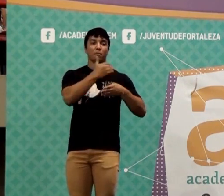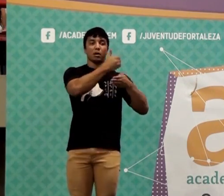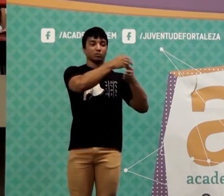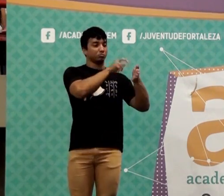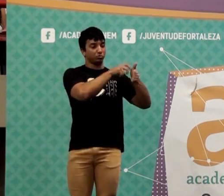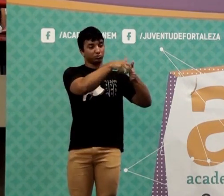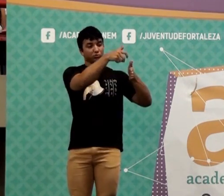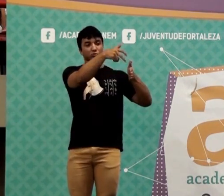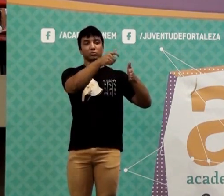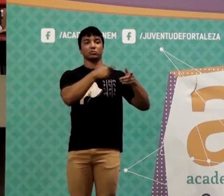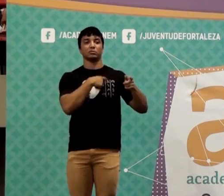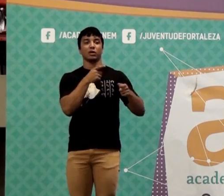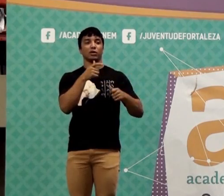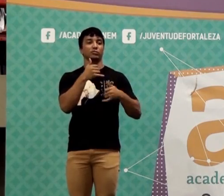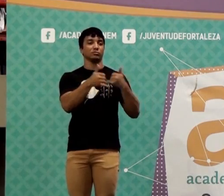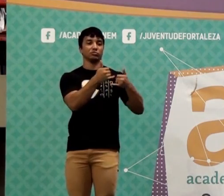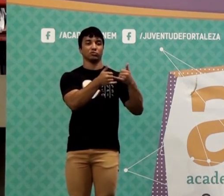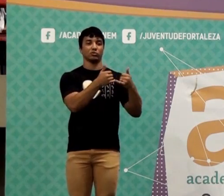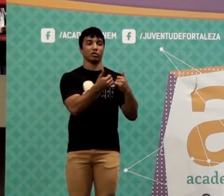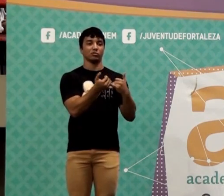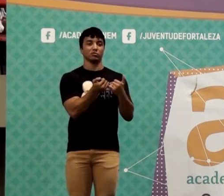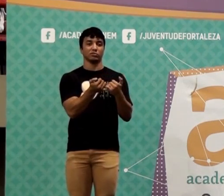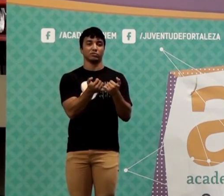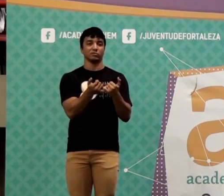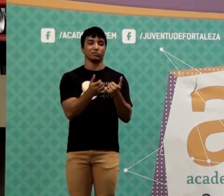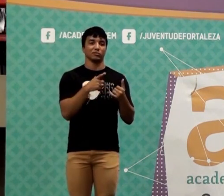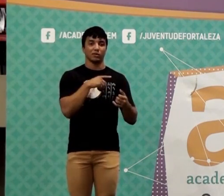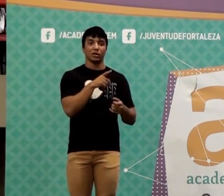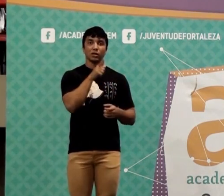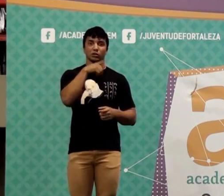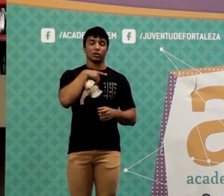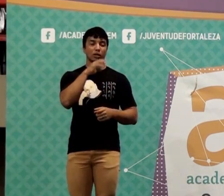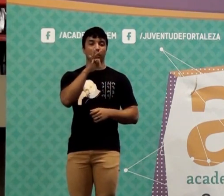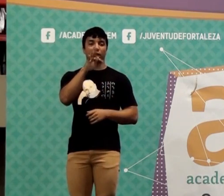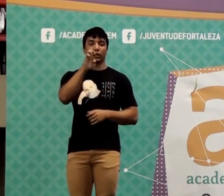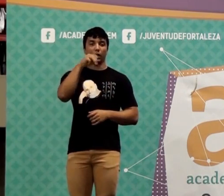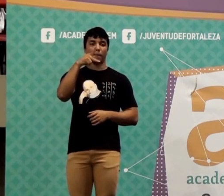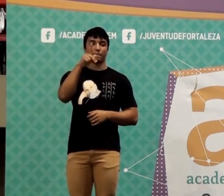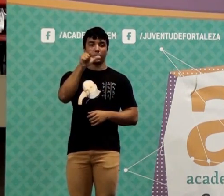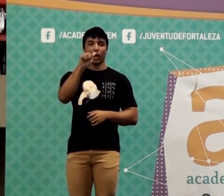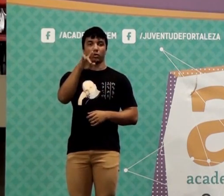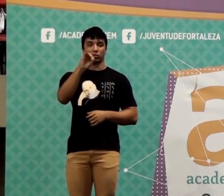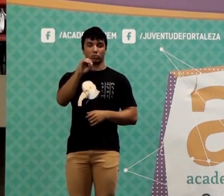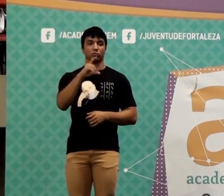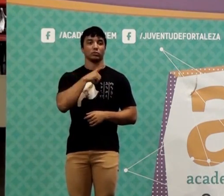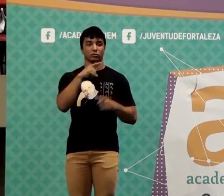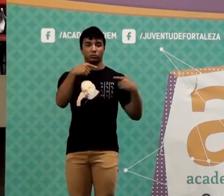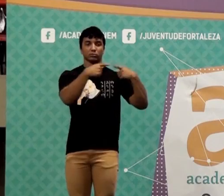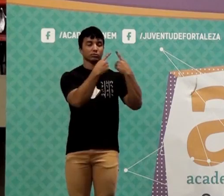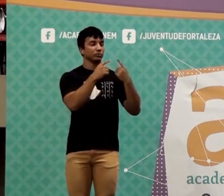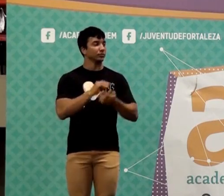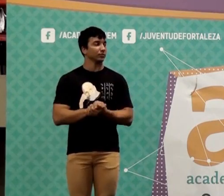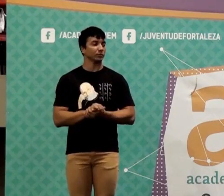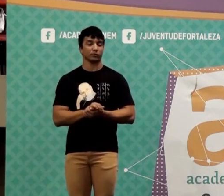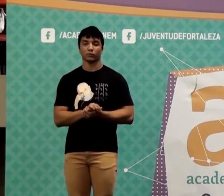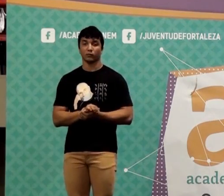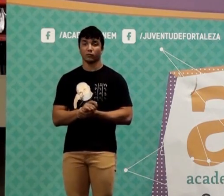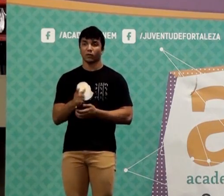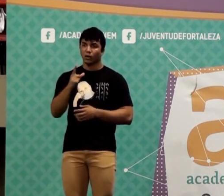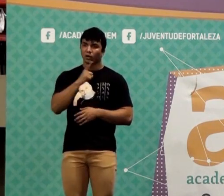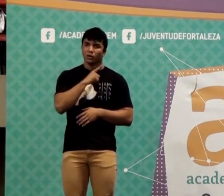os nobres da Europa. O rei da França devia dinheiro aos templários. Estava trancado. Acho que ele fazia não sei quantos meses que ele não